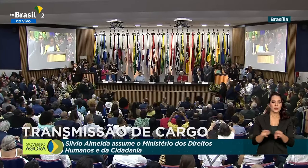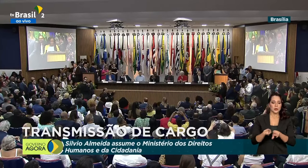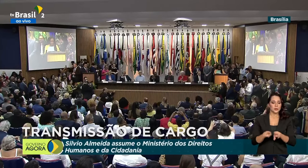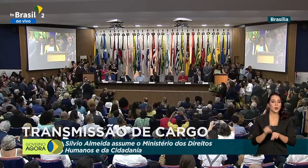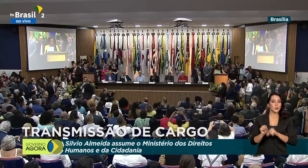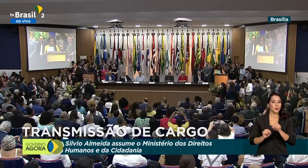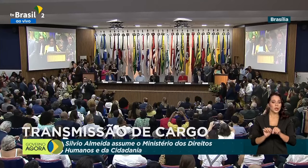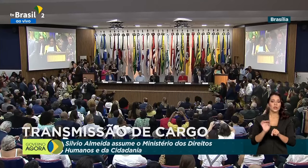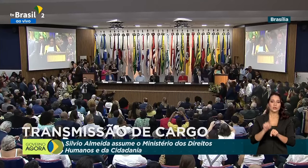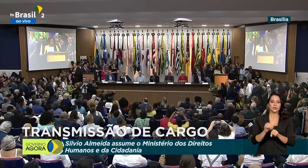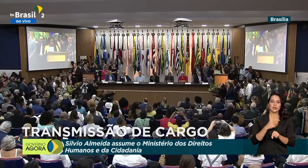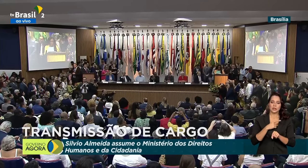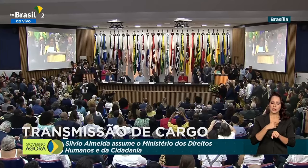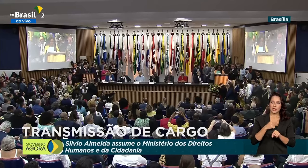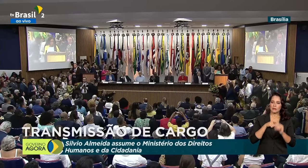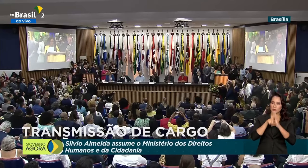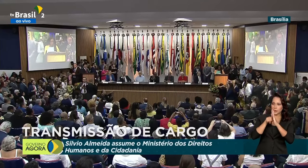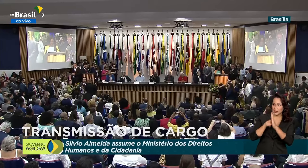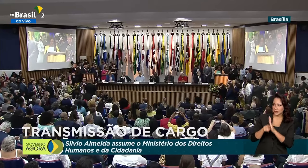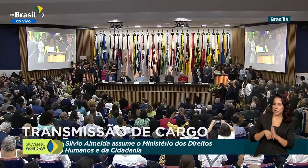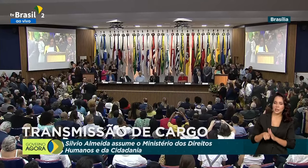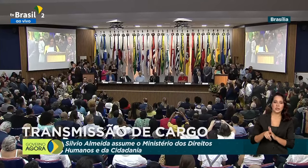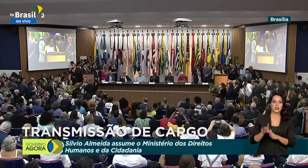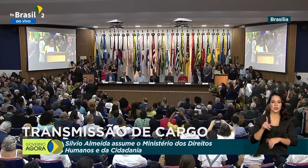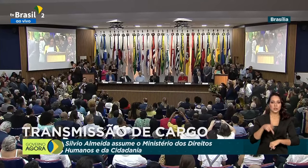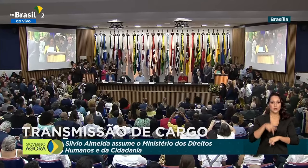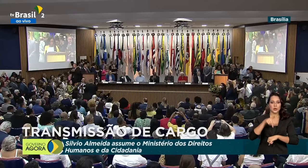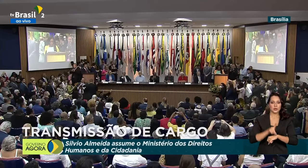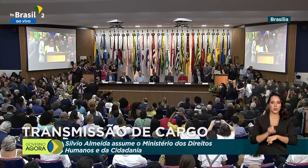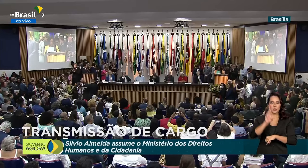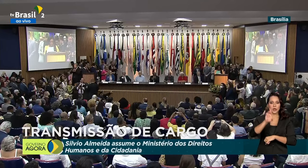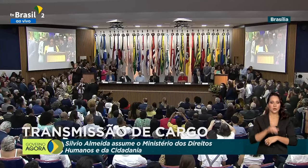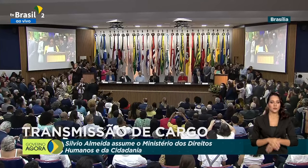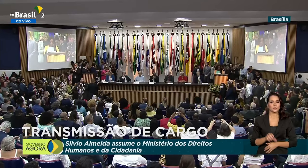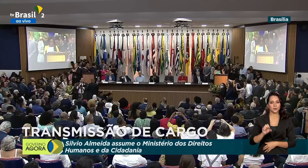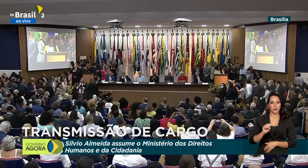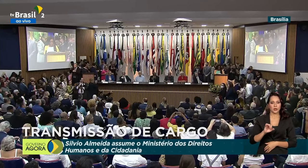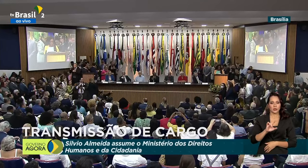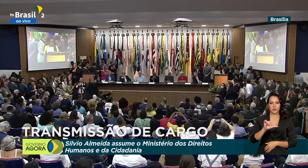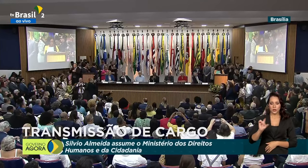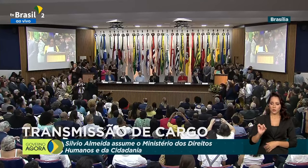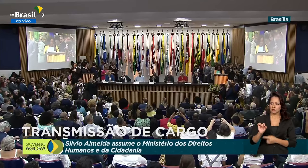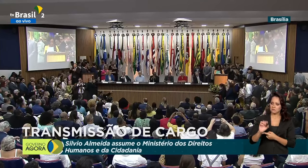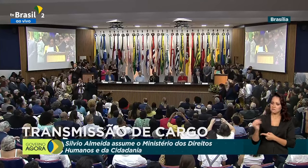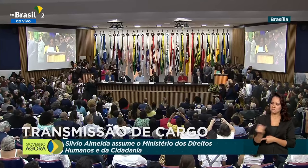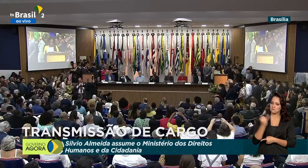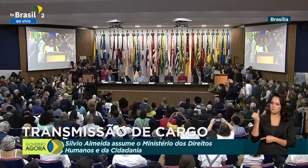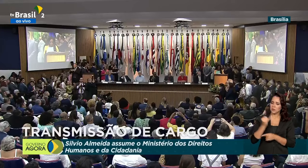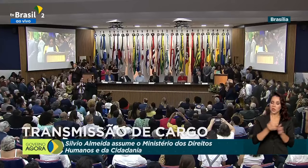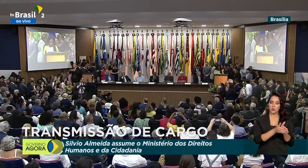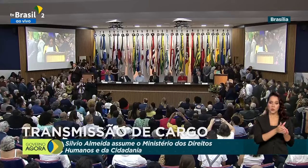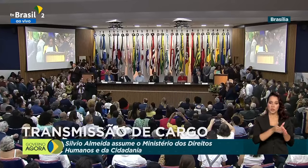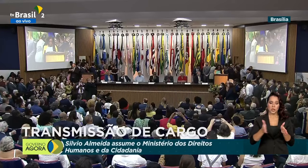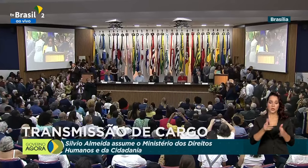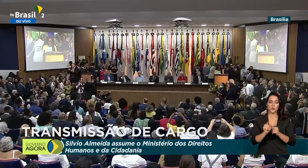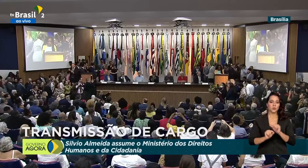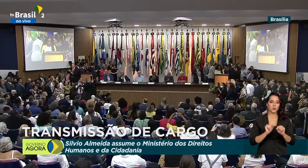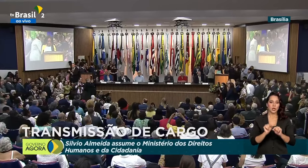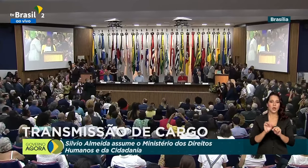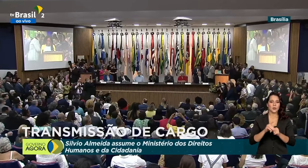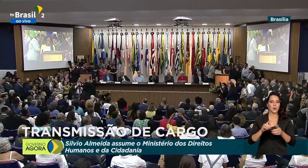realizou suas pequi pesquisas de pós doutoramento Silvio tem se destacado nos últimos anos por